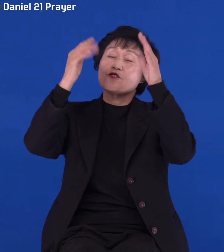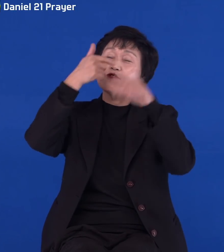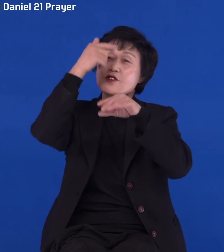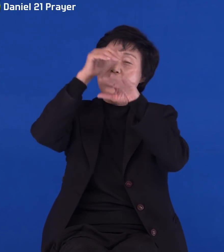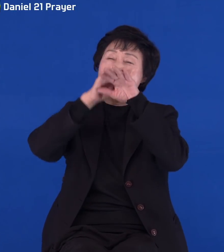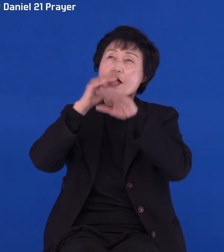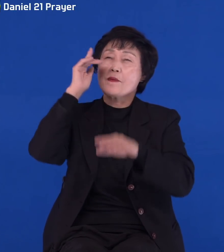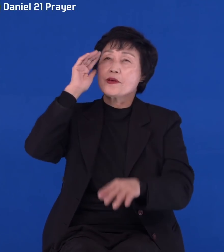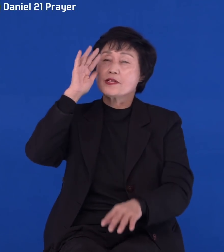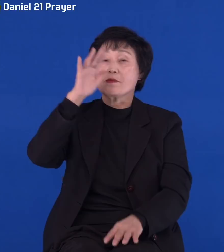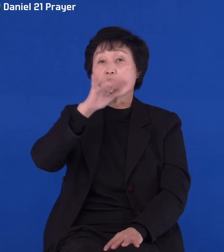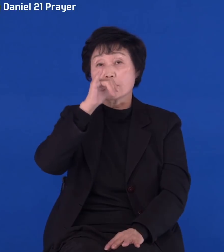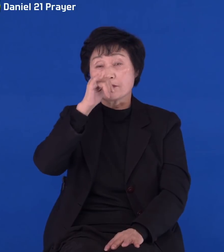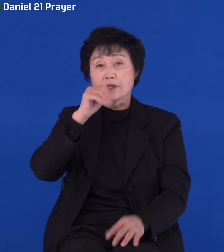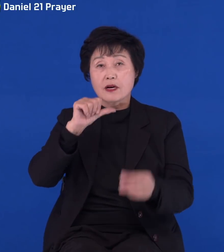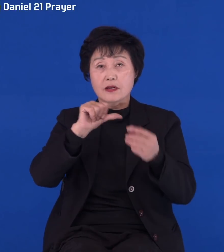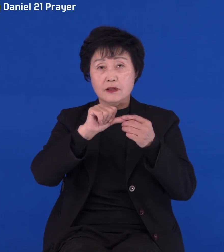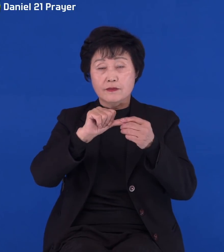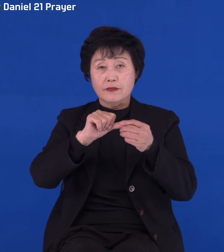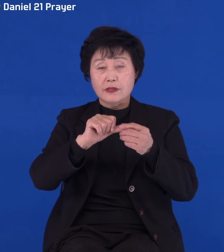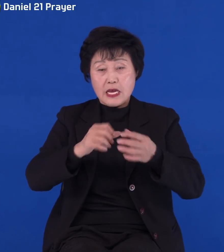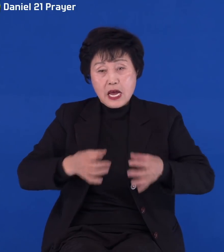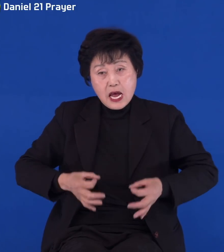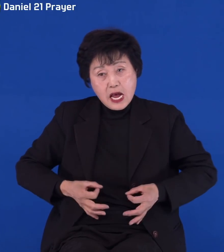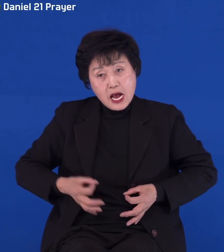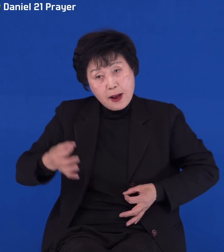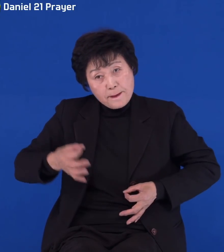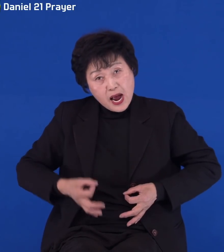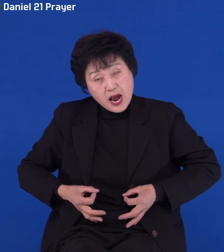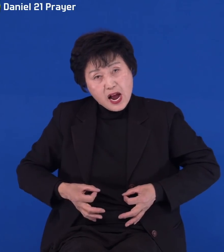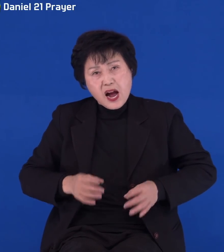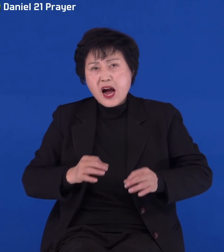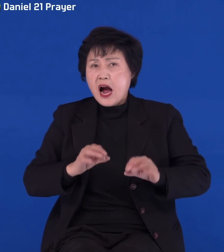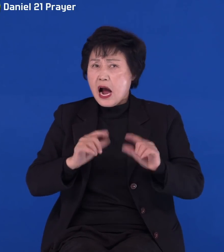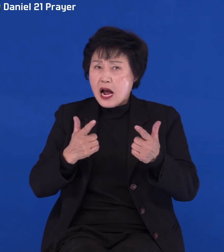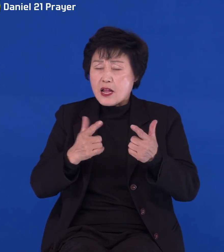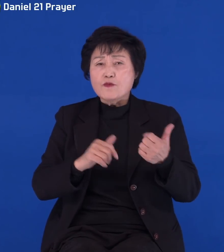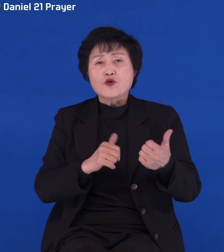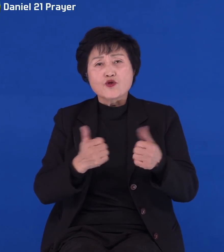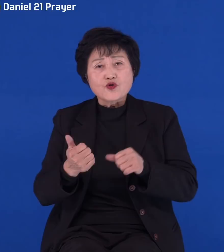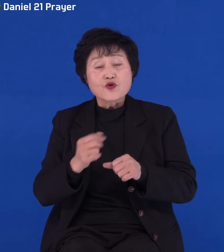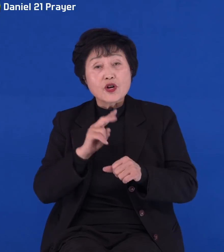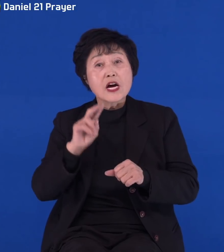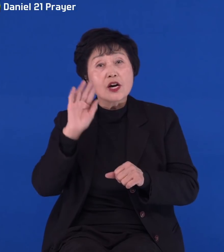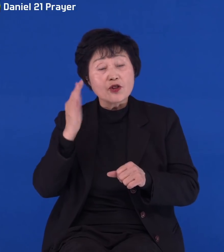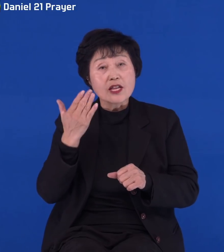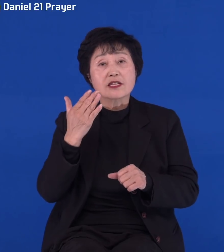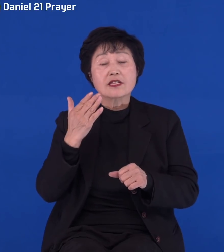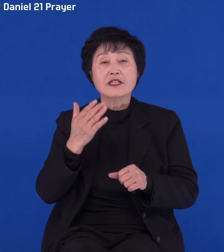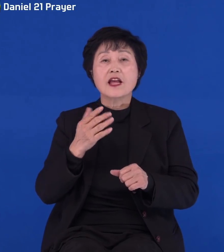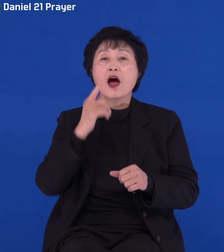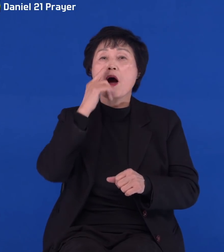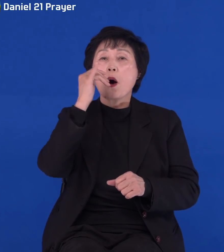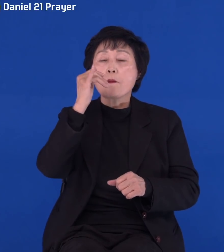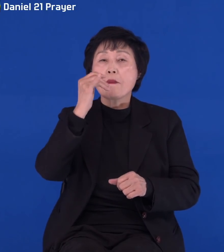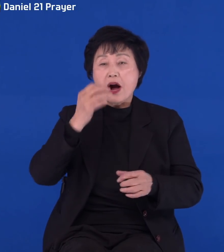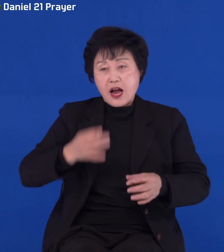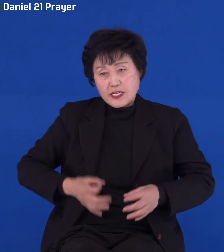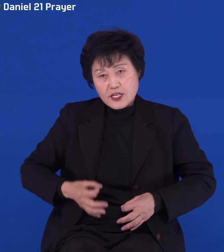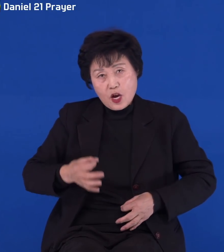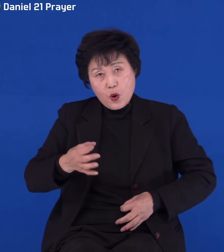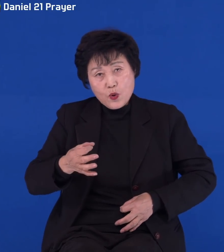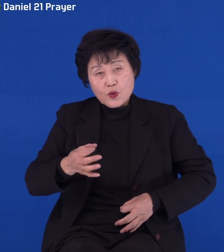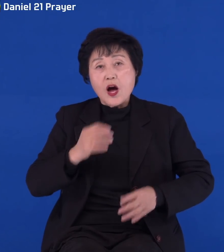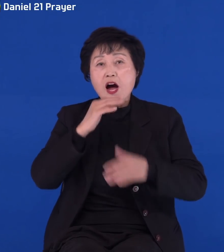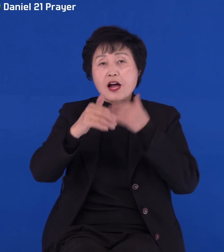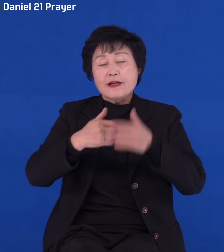다섯째, 신장 이식 수술을 하지 않으면 죽을 수밖에 없었던 외삼촌을 위해 기꺼이 자신의 신장을 외삼촌에게 이식하며 하나님께서